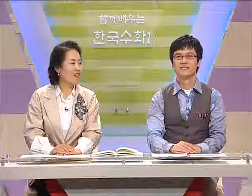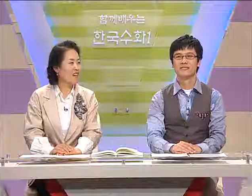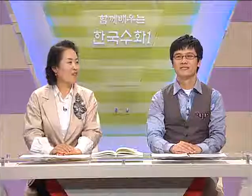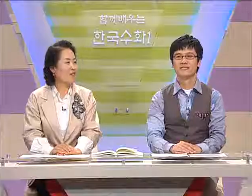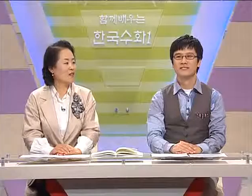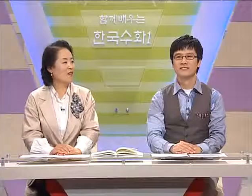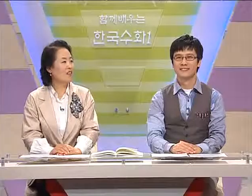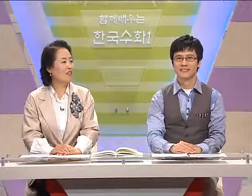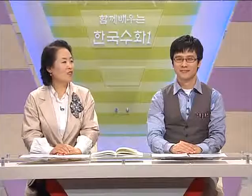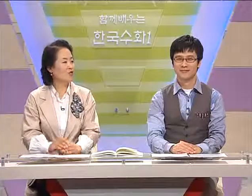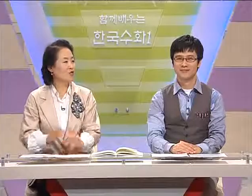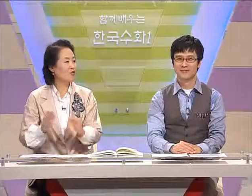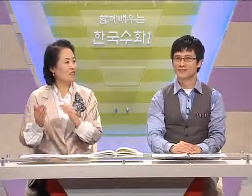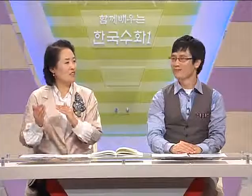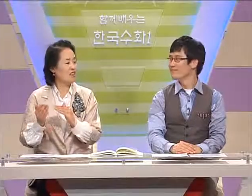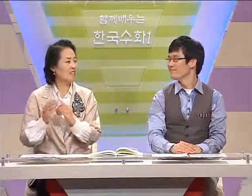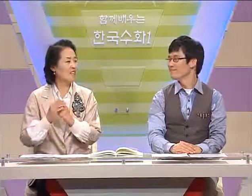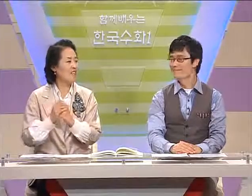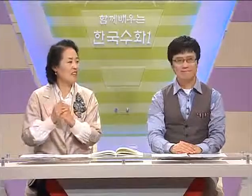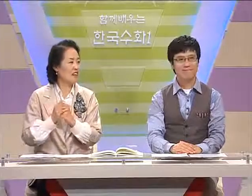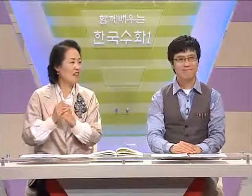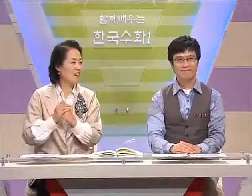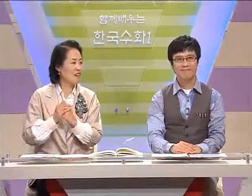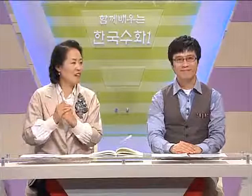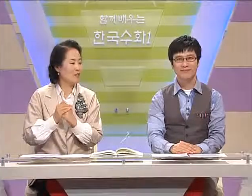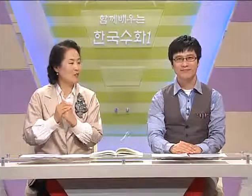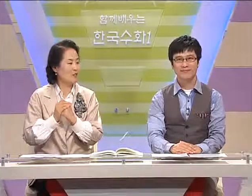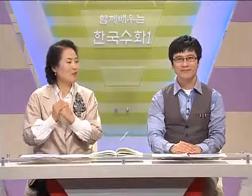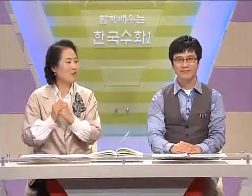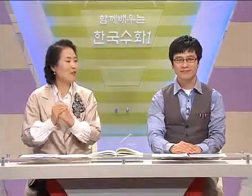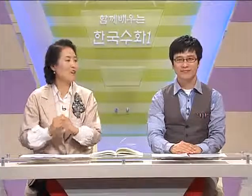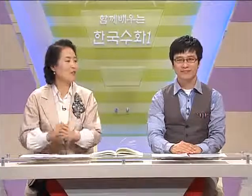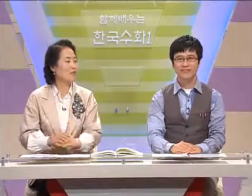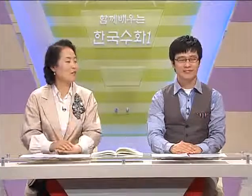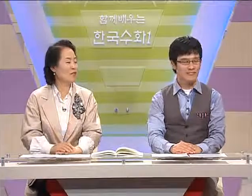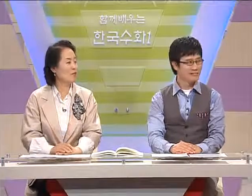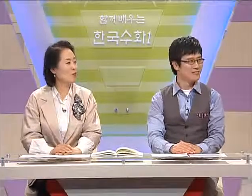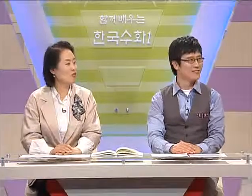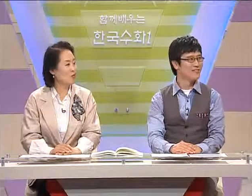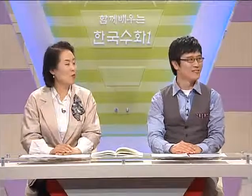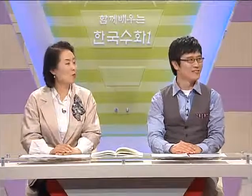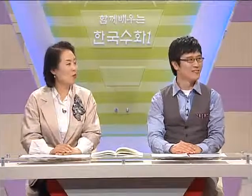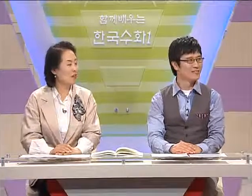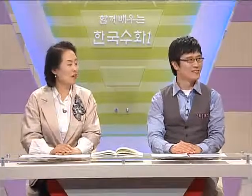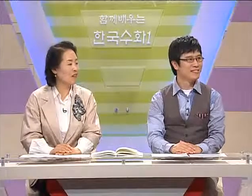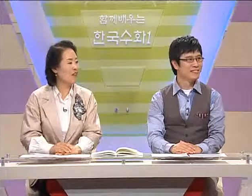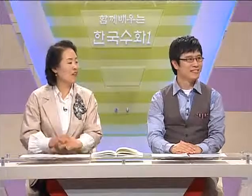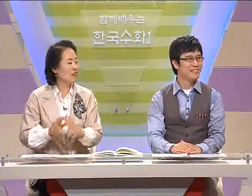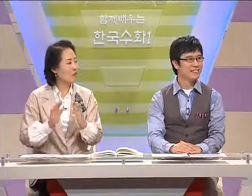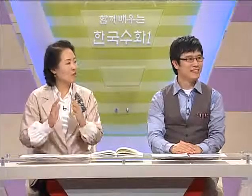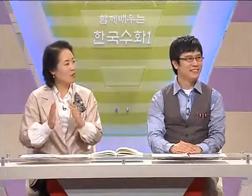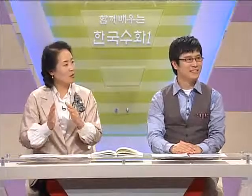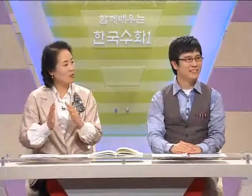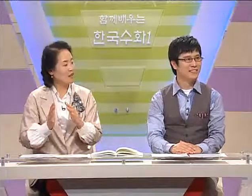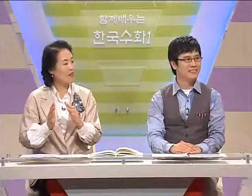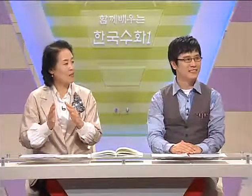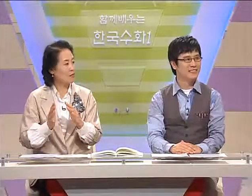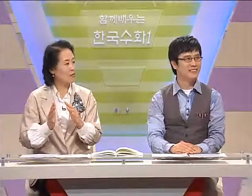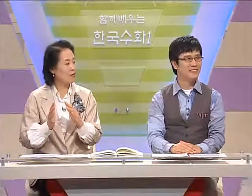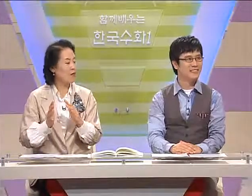저희 때는 주로 대학생들이나 젊은 사회인들이 수화를 많이 배웠는데 요즘 보면 남녀노소 가릴 것 없이 또